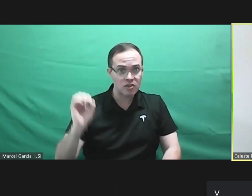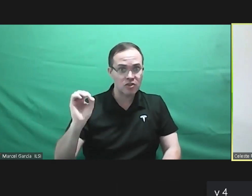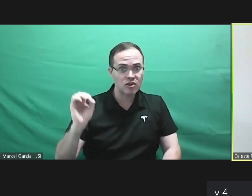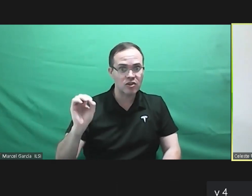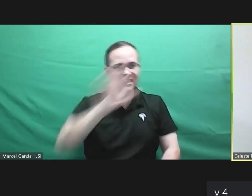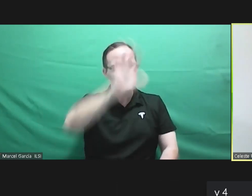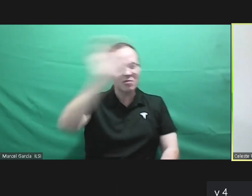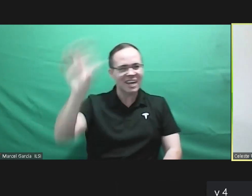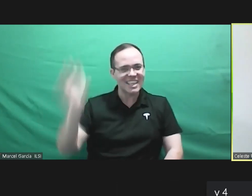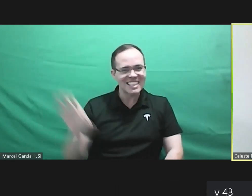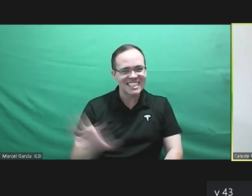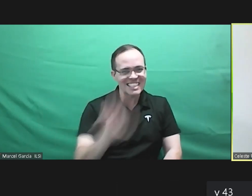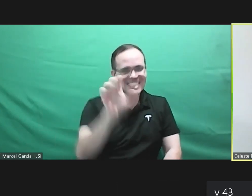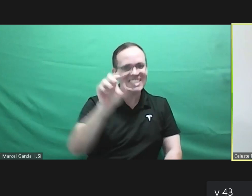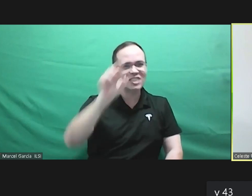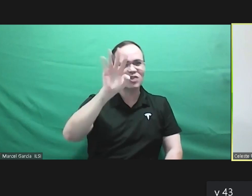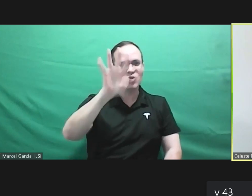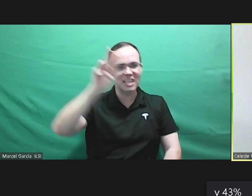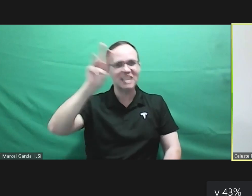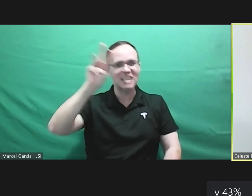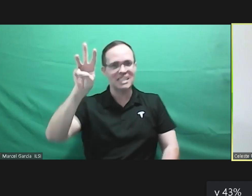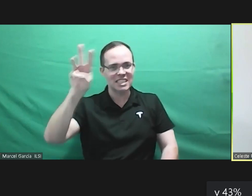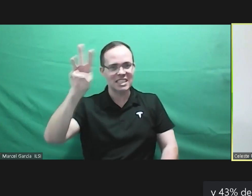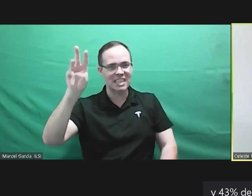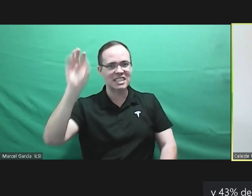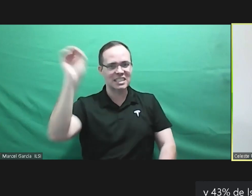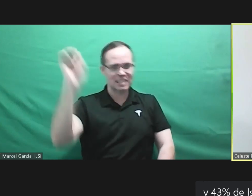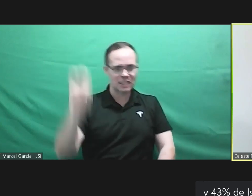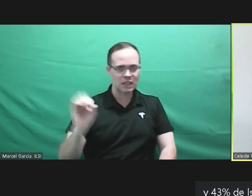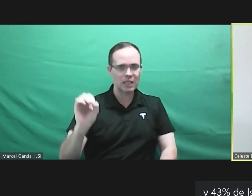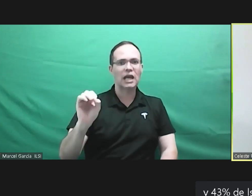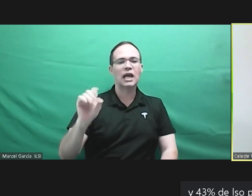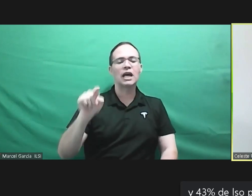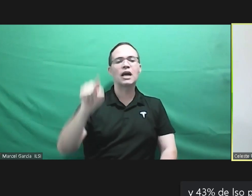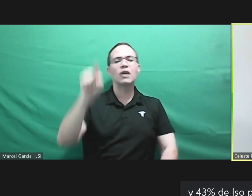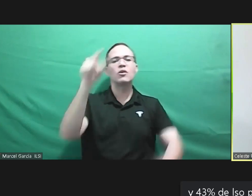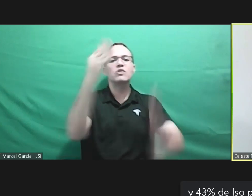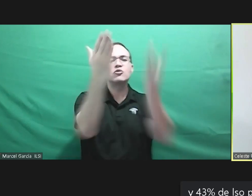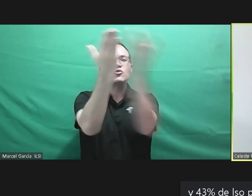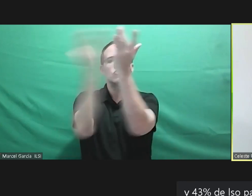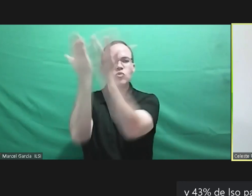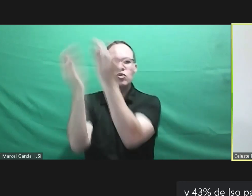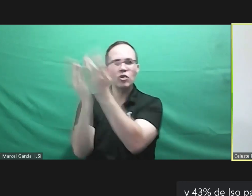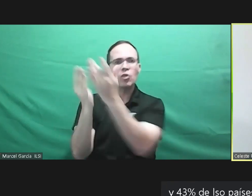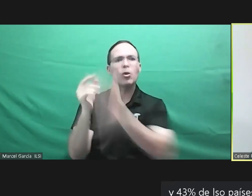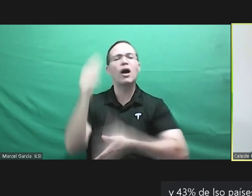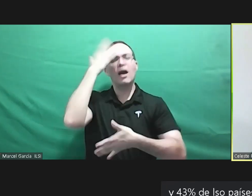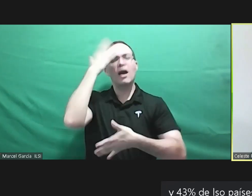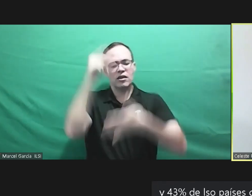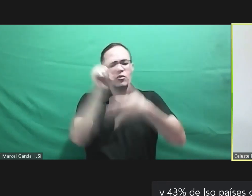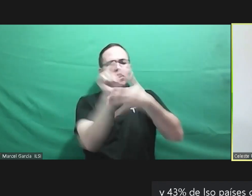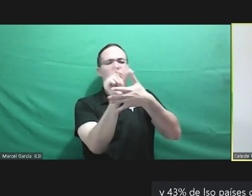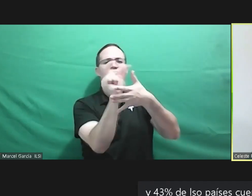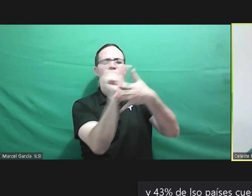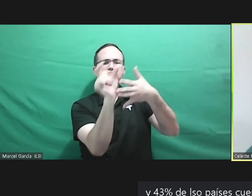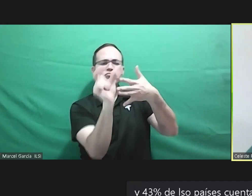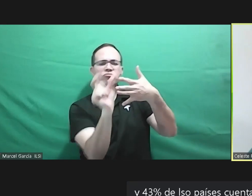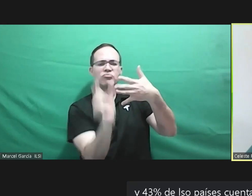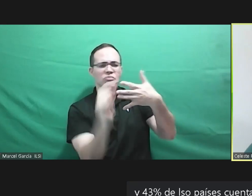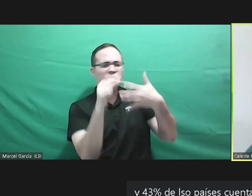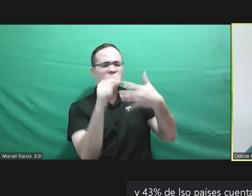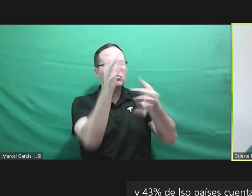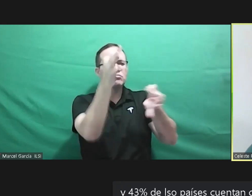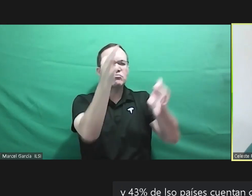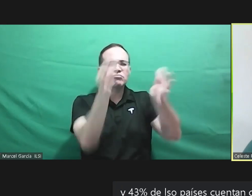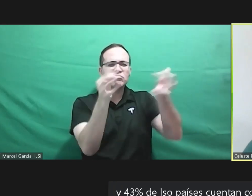que tomaron para hacer estos estudios cuentan con datos para calcular los indicadores del ODS-4. Y en el